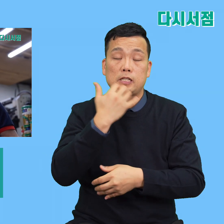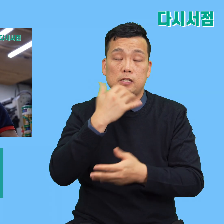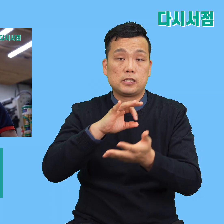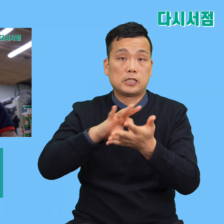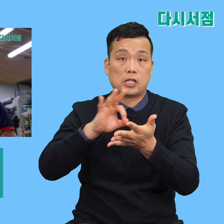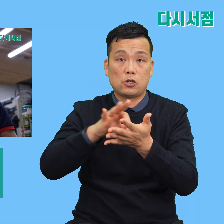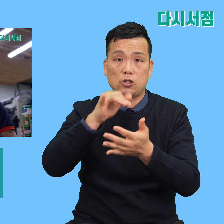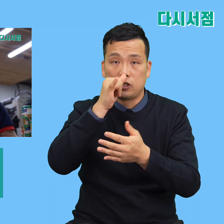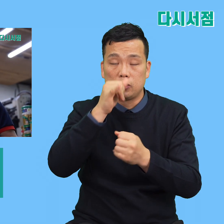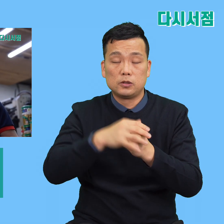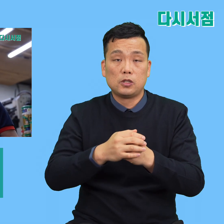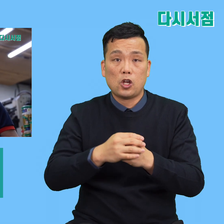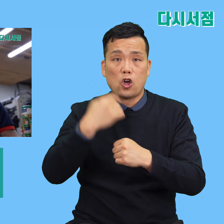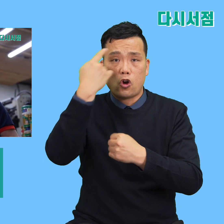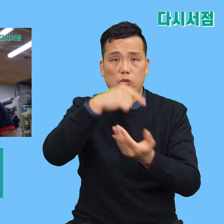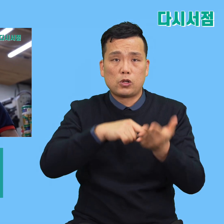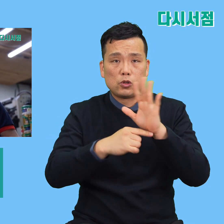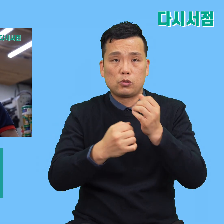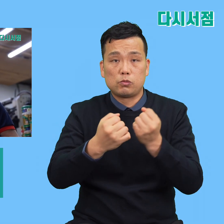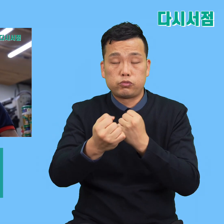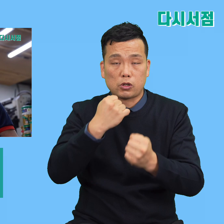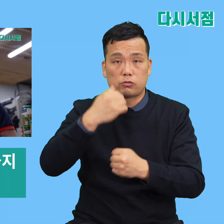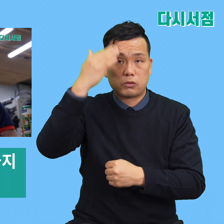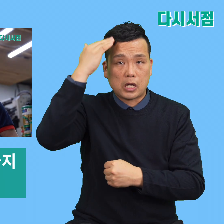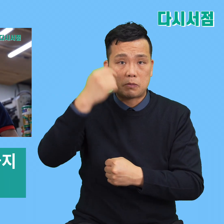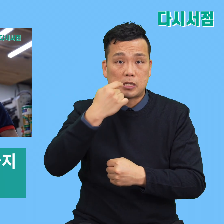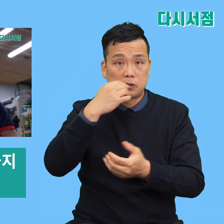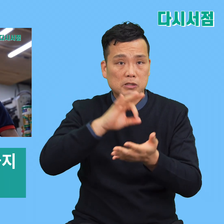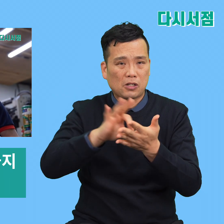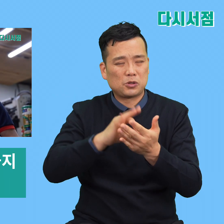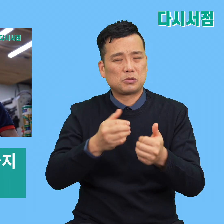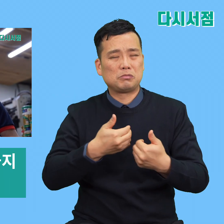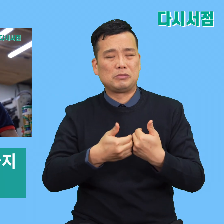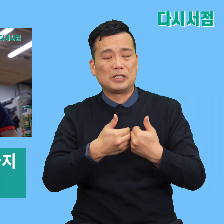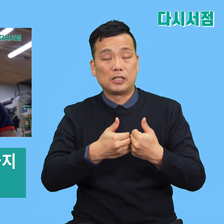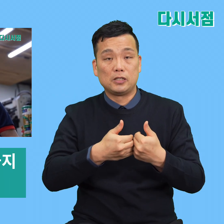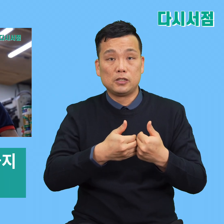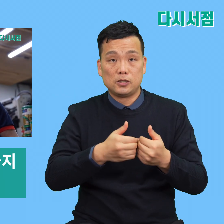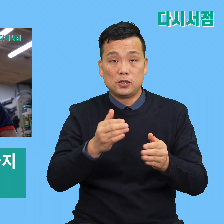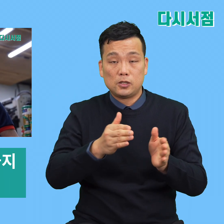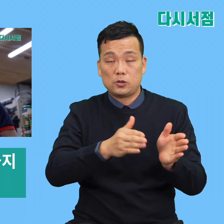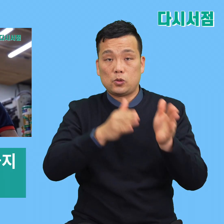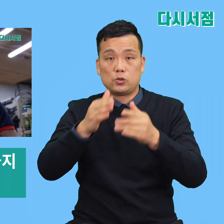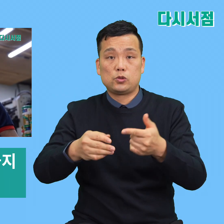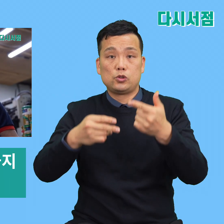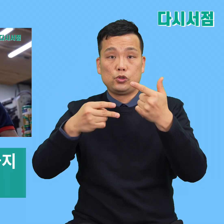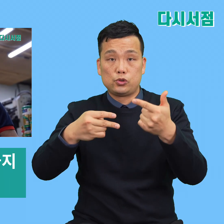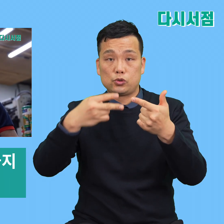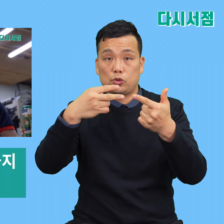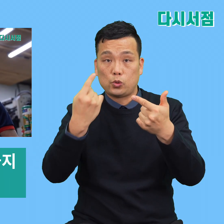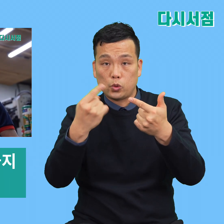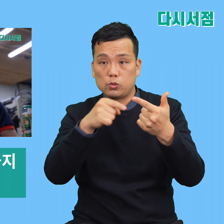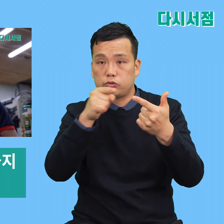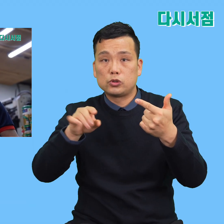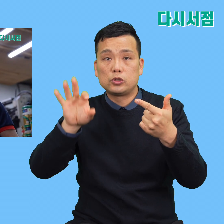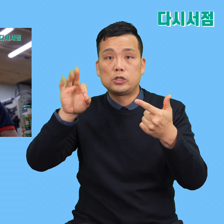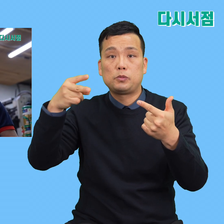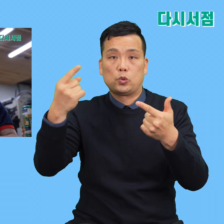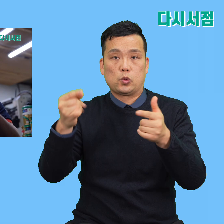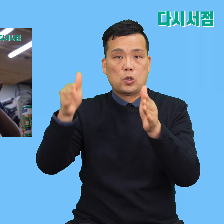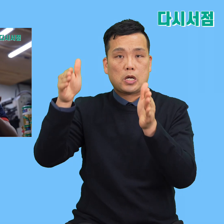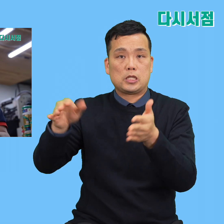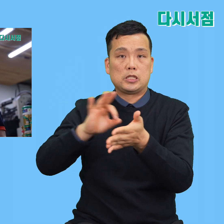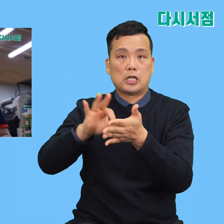그렇잖아요. 그 가수 얼굴들이 그러니까 그런 부분이 예, 6도, 7도, 뭐 8도 이렇게 10도까지 들어가요. 아 진짜. 네,